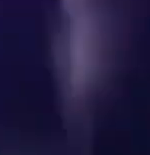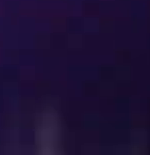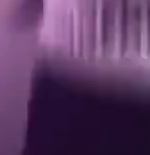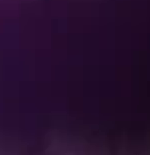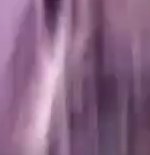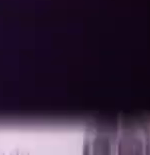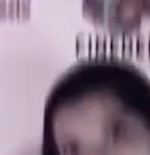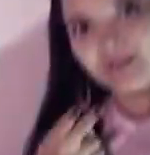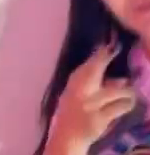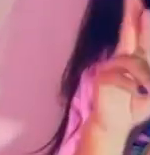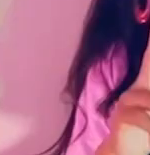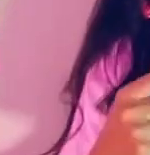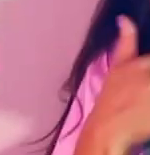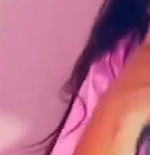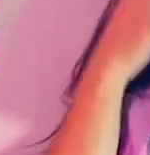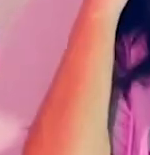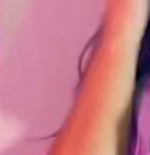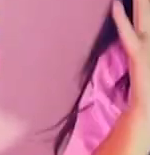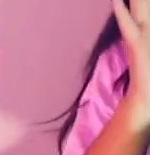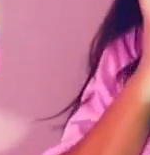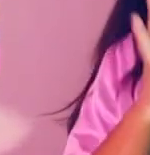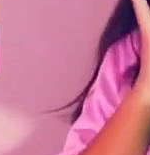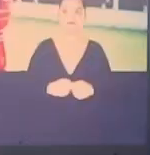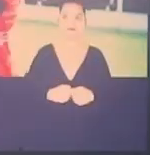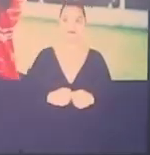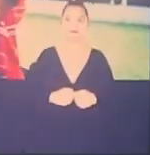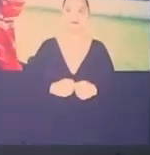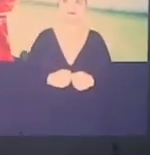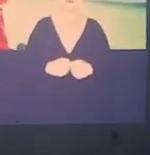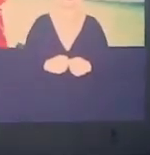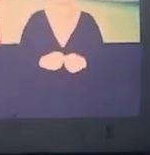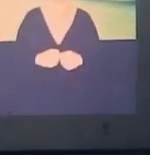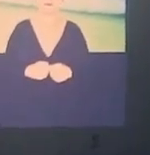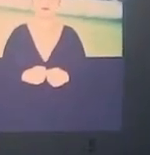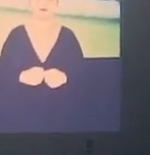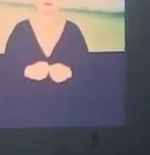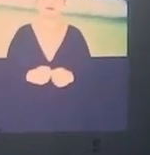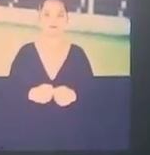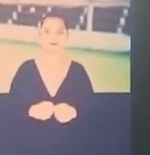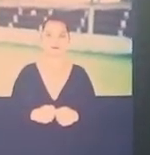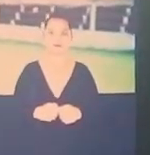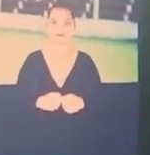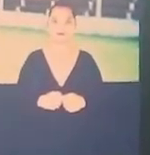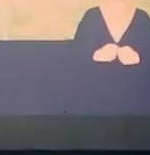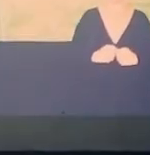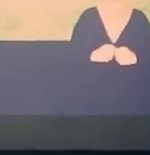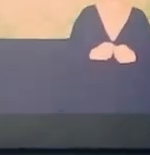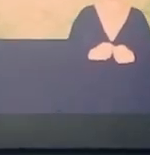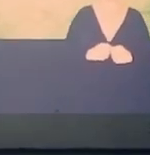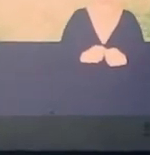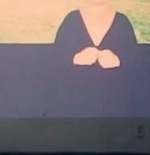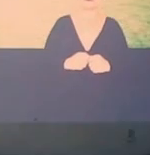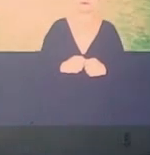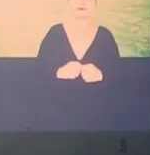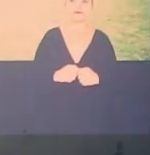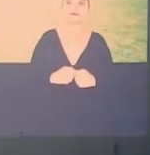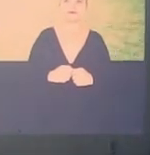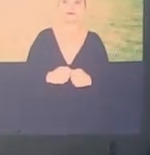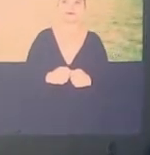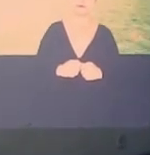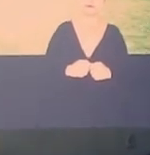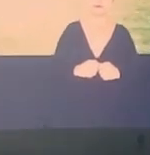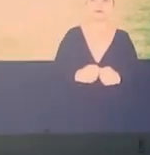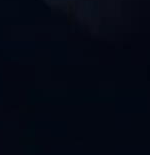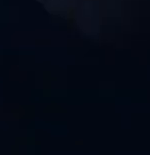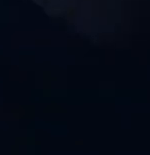relacionadas a detalhes invisíveis ou pessoas que são excluídas socialmente. E isso me dá